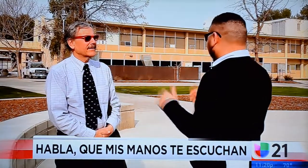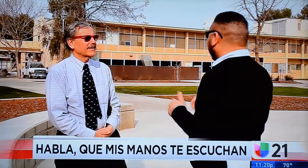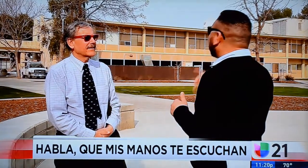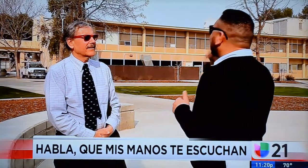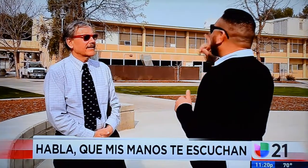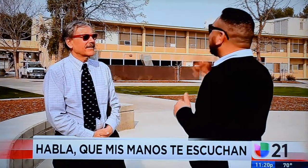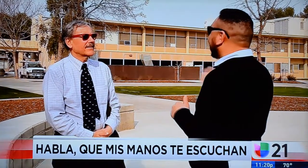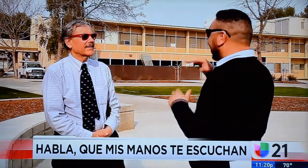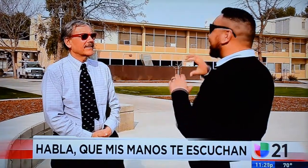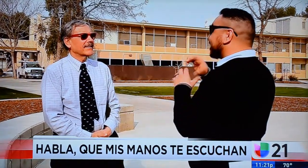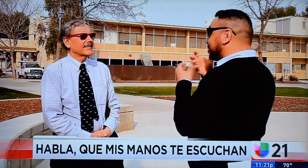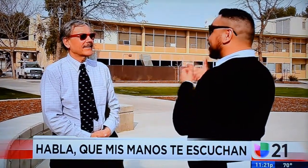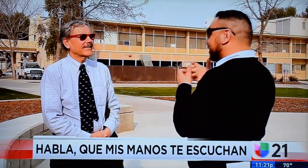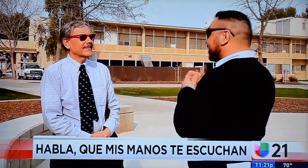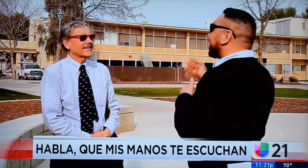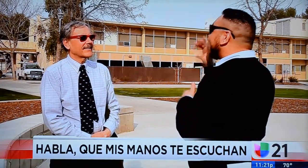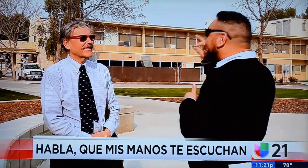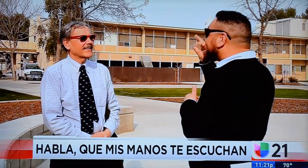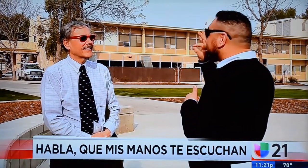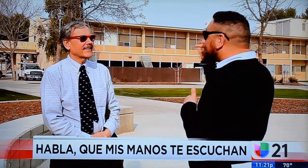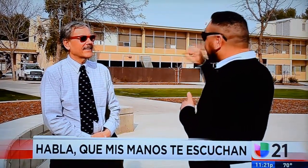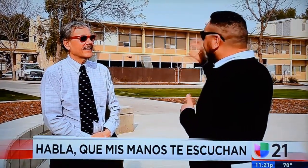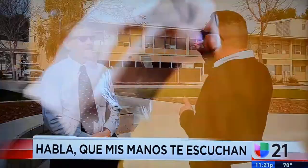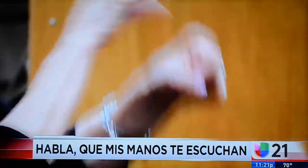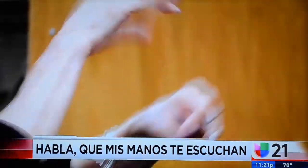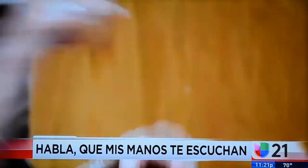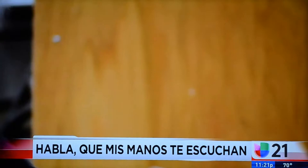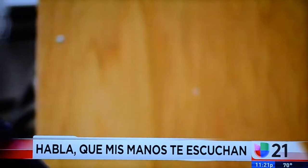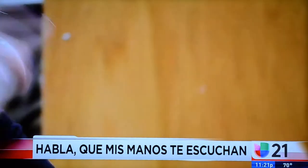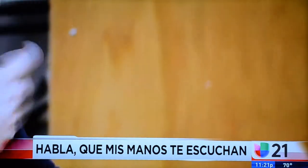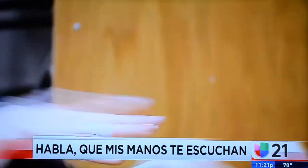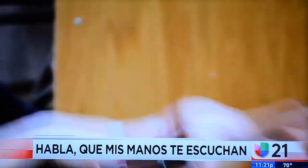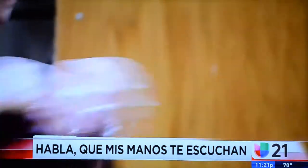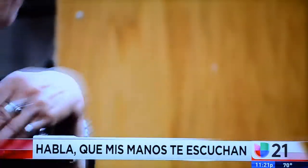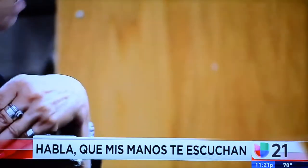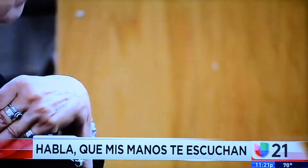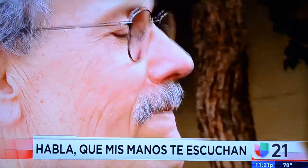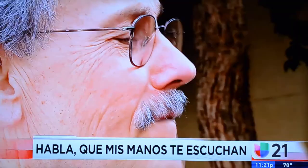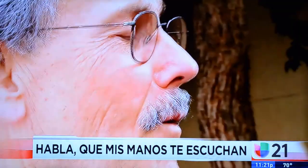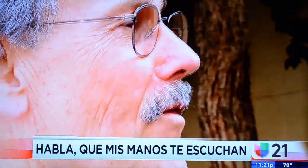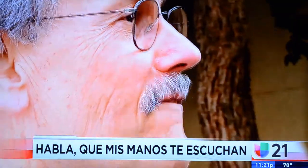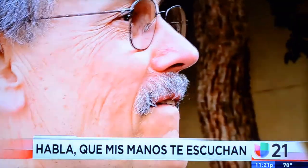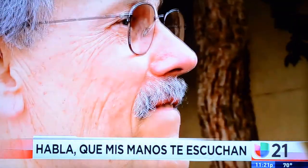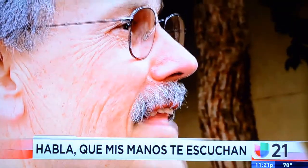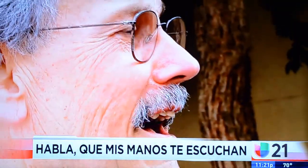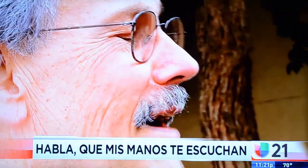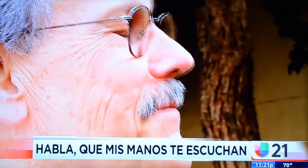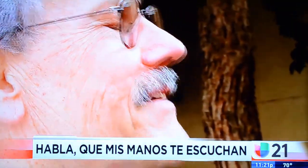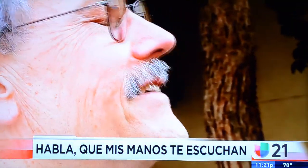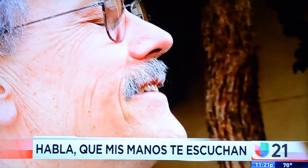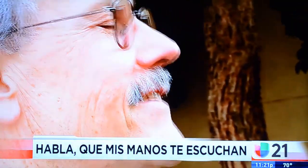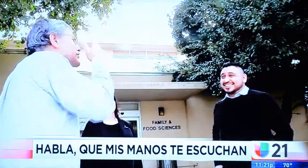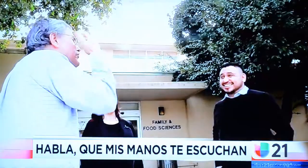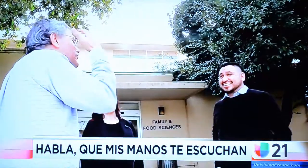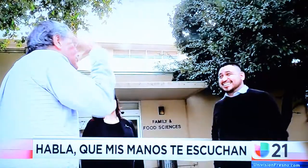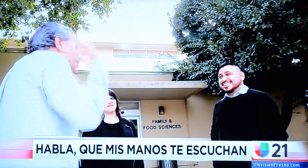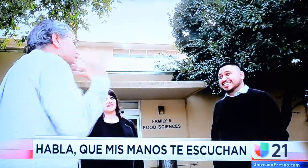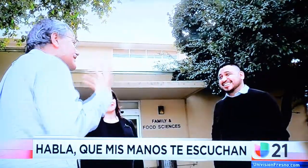hacer. Todos ellos coinciden en que el éxito de una persona con dificultades auditivas depende mucho de lograr comprender que ellos usan un idioma